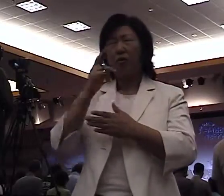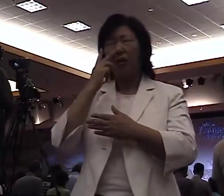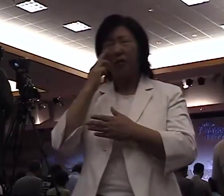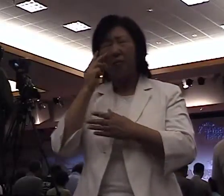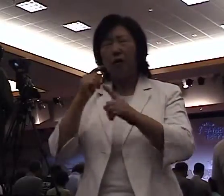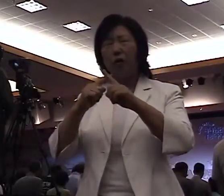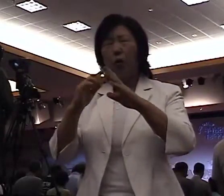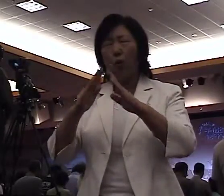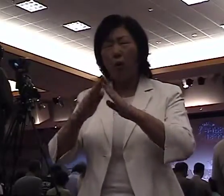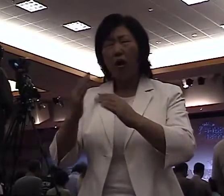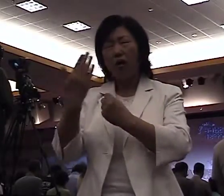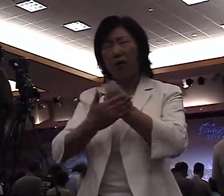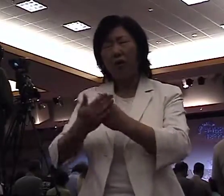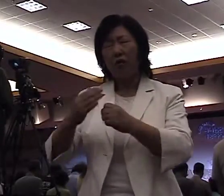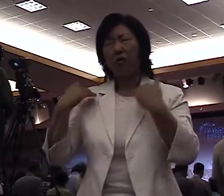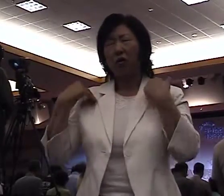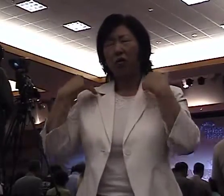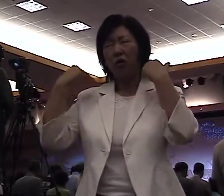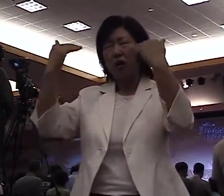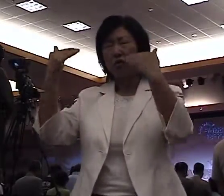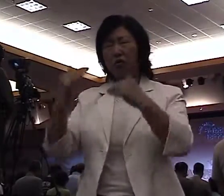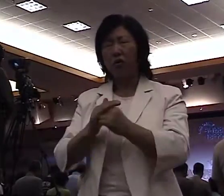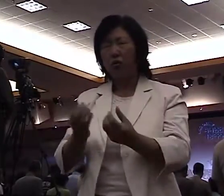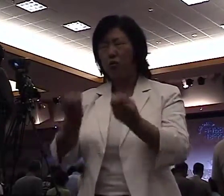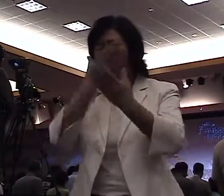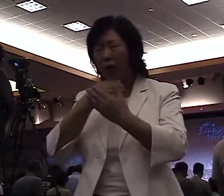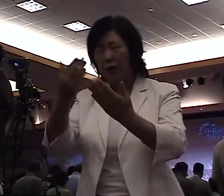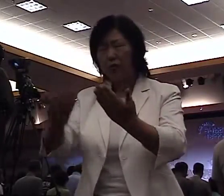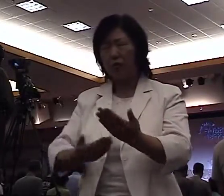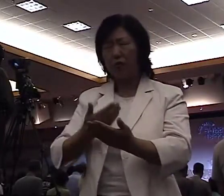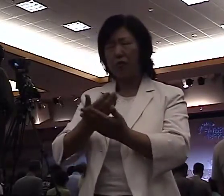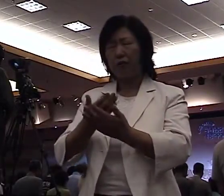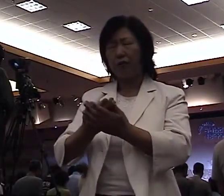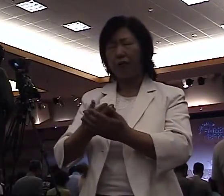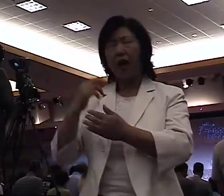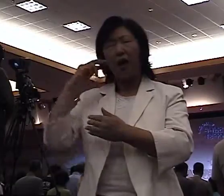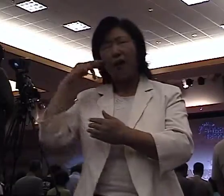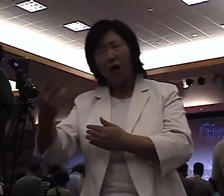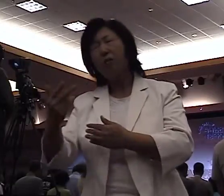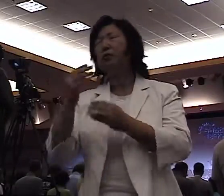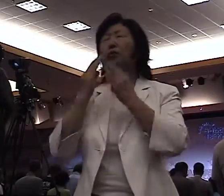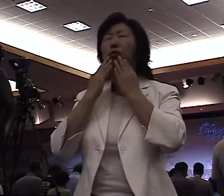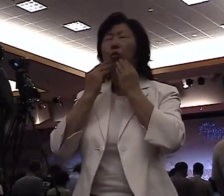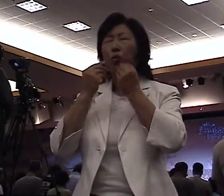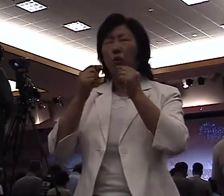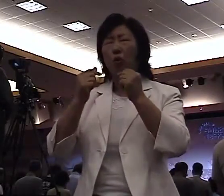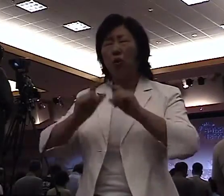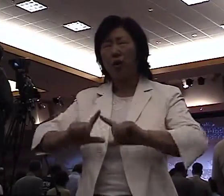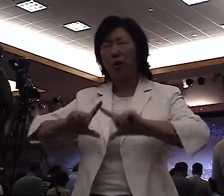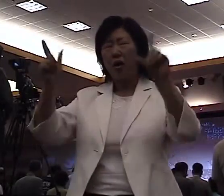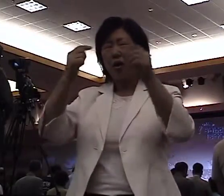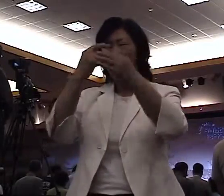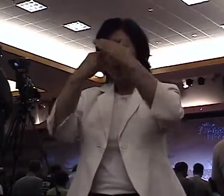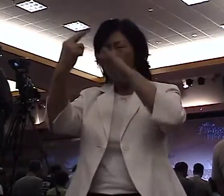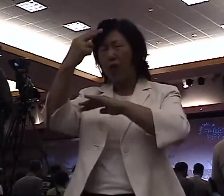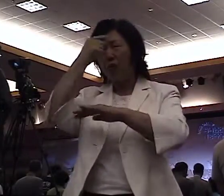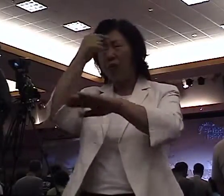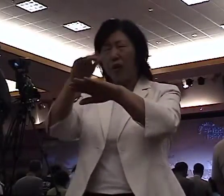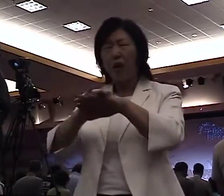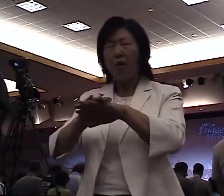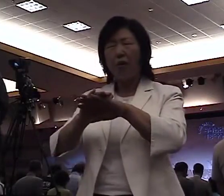주님의 은혜로 성장할 수 있도록 축복해 주시옵소서. 다음 주 토요일 있을 비전 예배